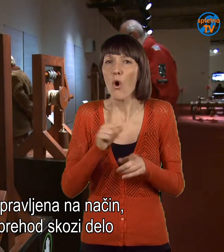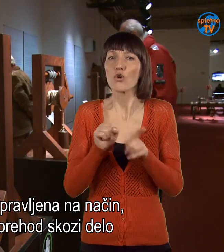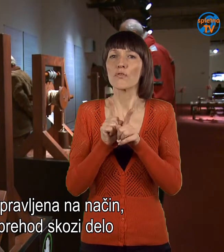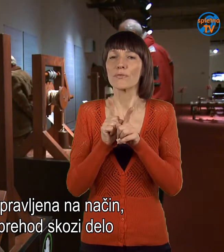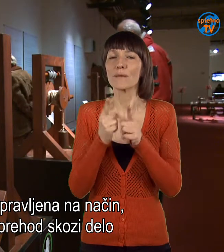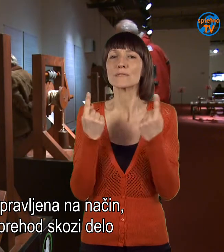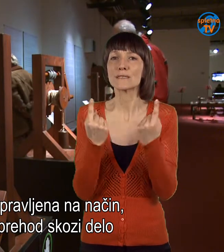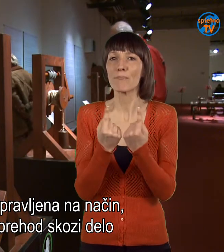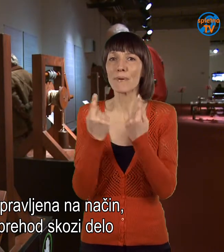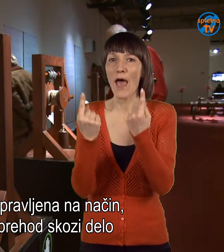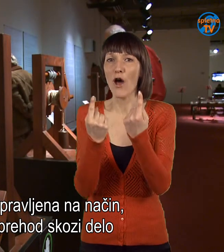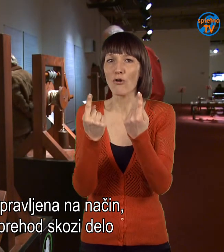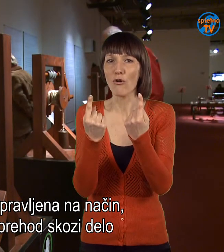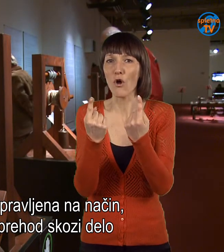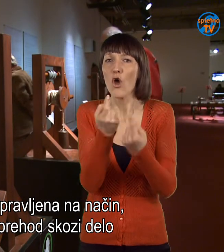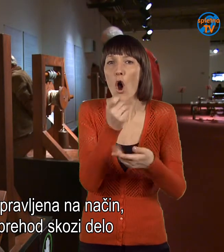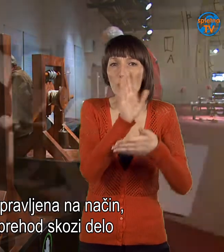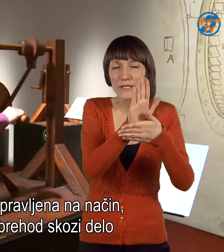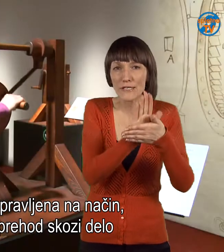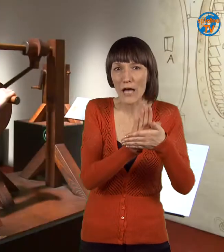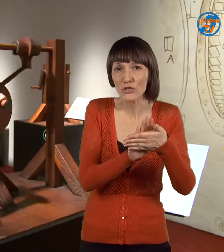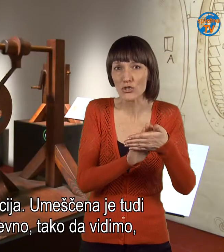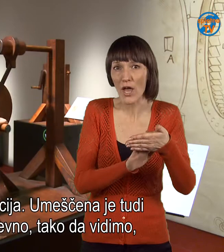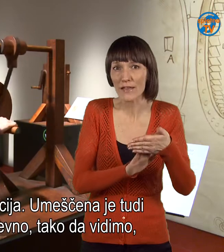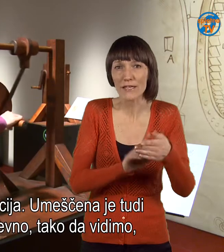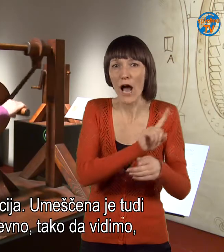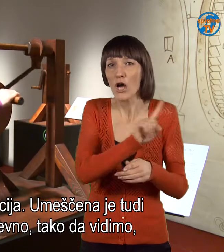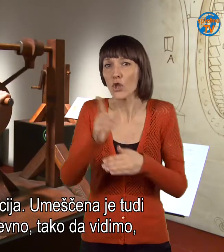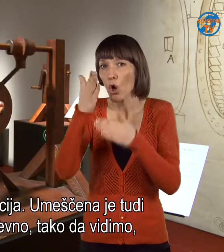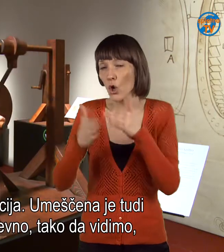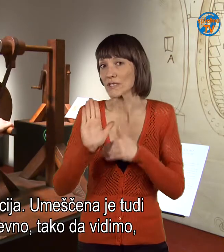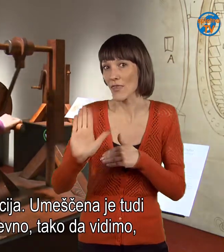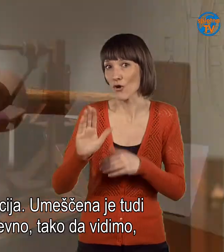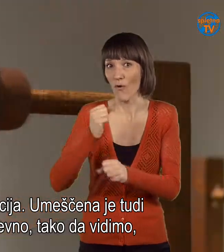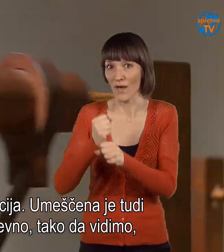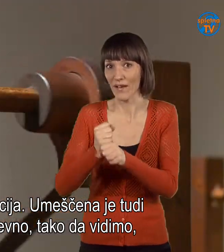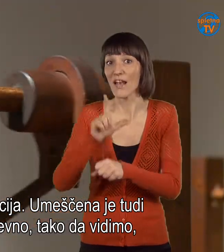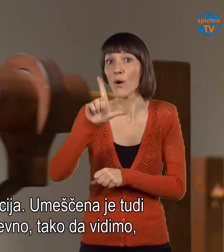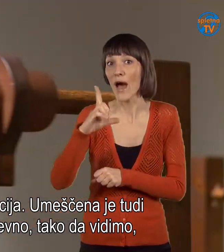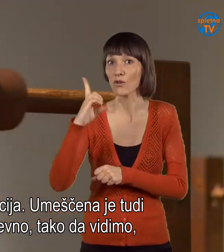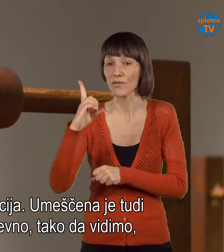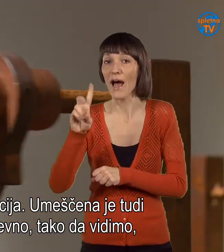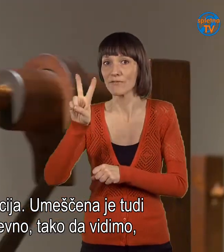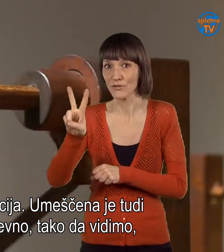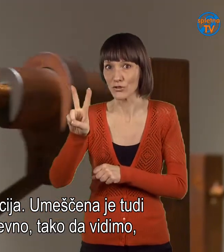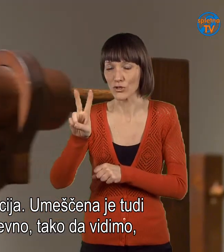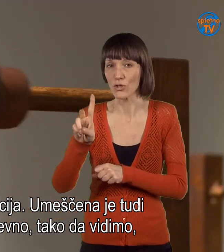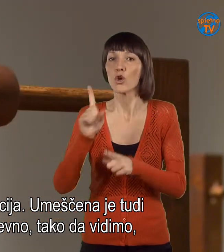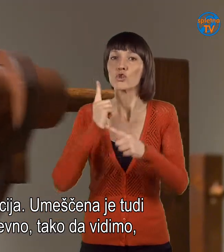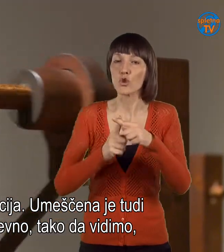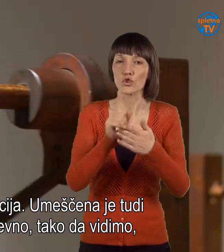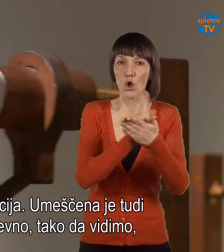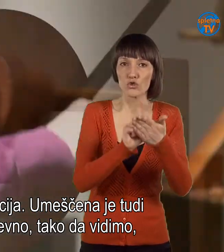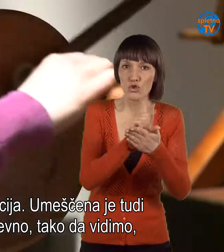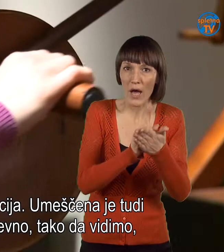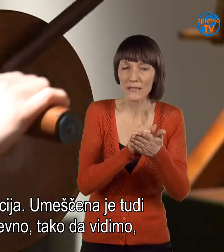skozi delo, ki ga je Leonardo da Vinci naredil. Umeščena je tudi časovno in krajevno, tako